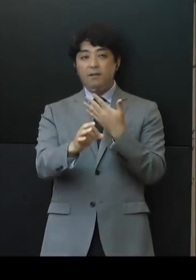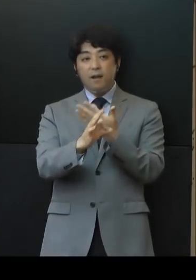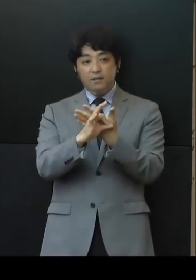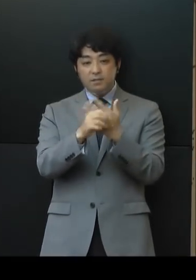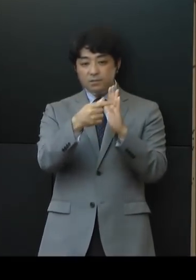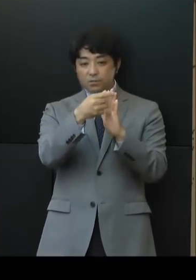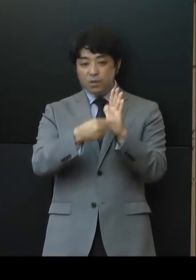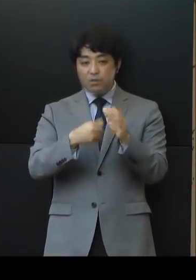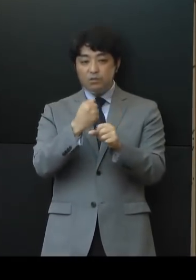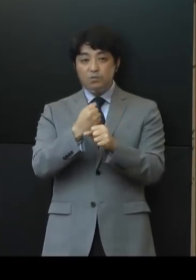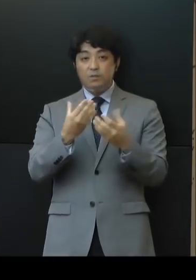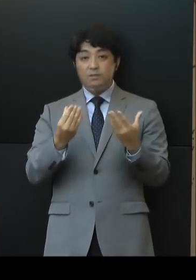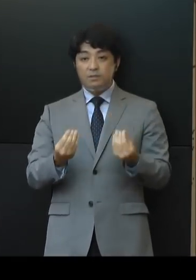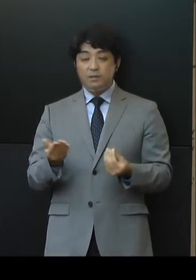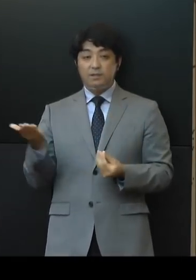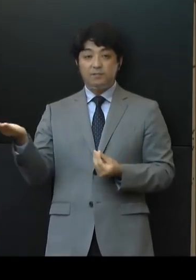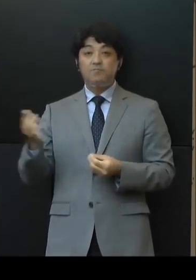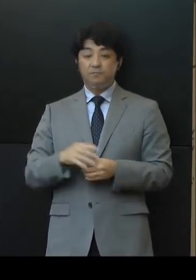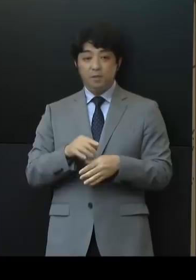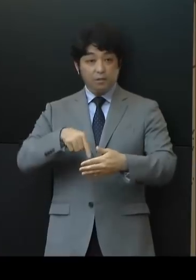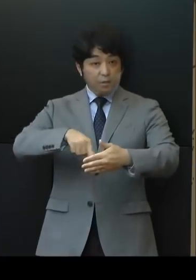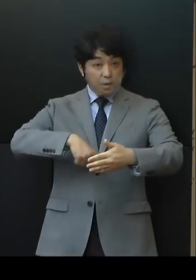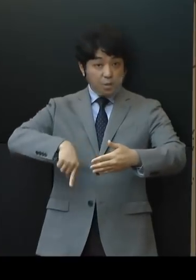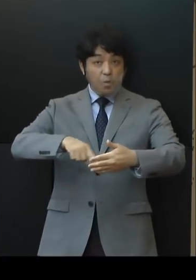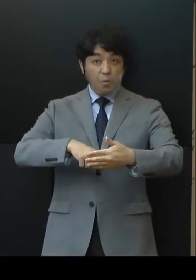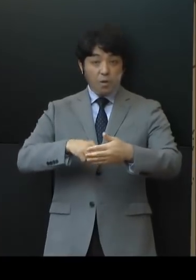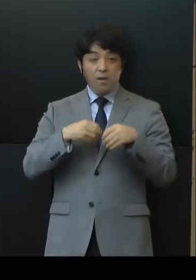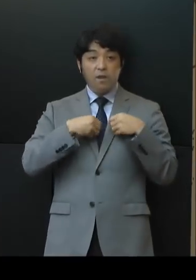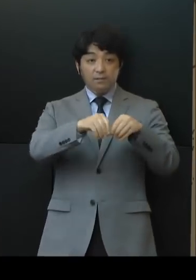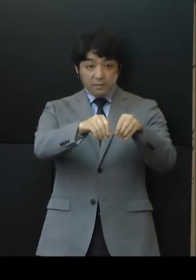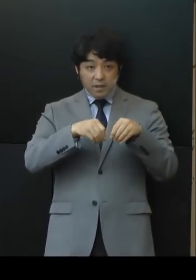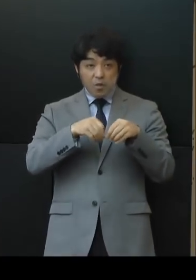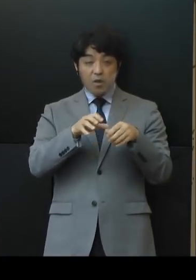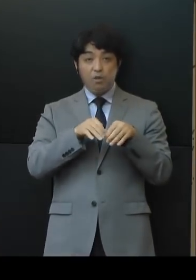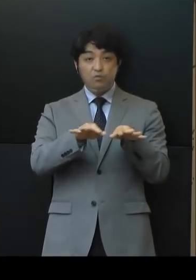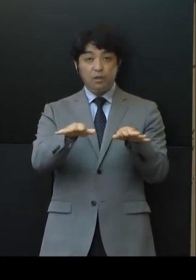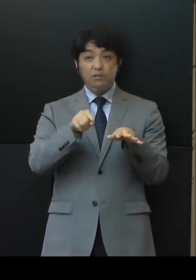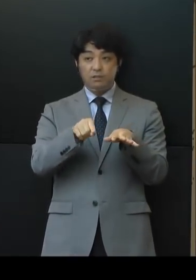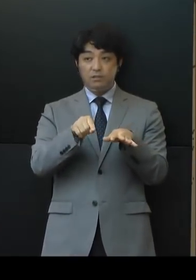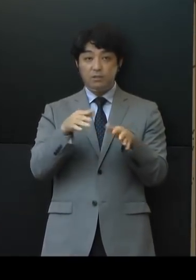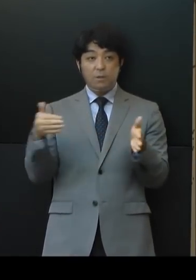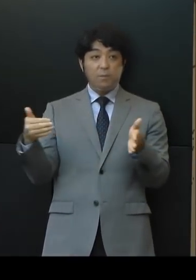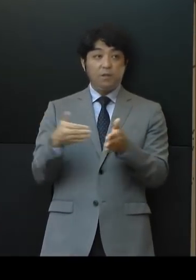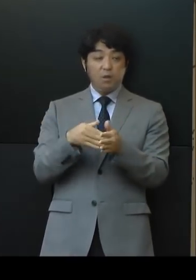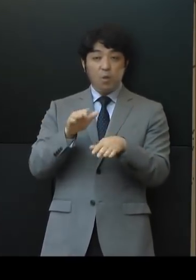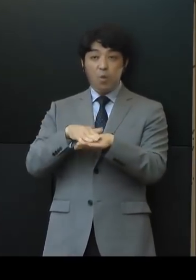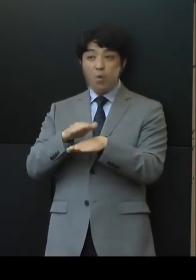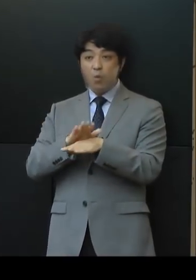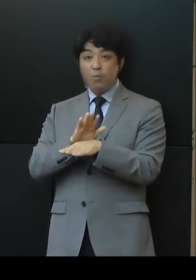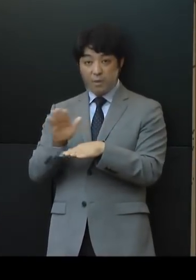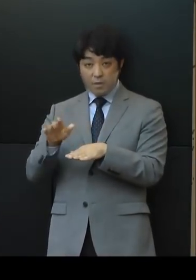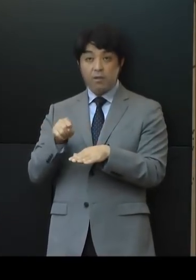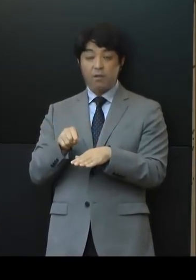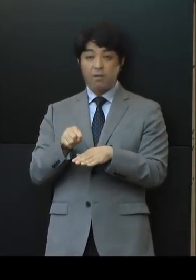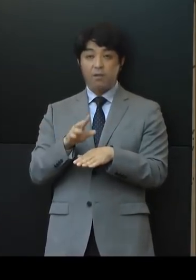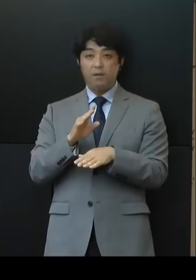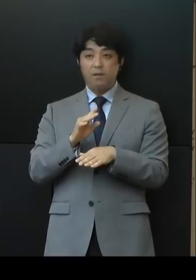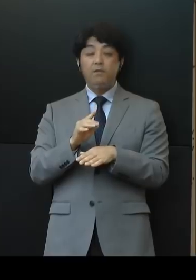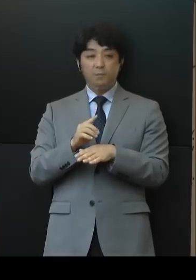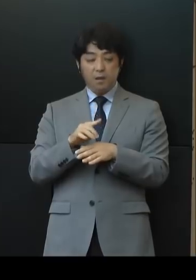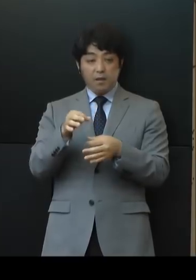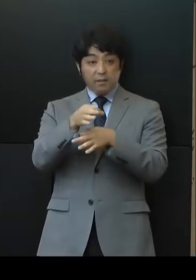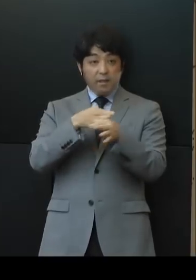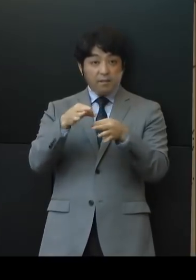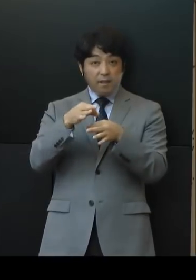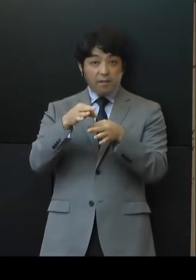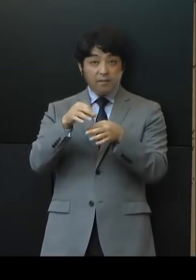事業を創設いたします。内容ですけれども、感染の拡大やこれまでの回復自粛要請等に応じて、経済的な影響を受けている